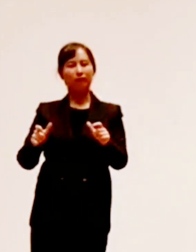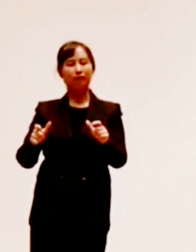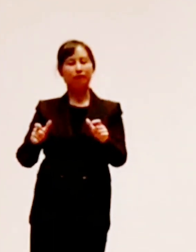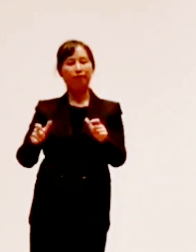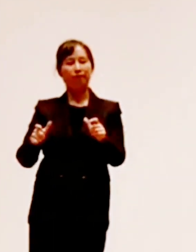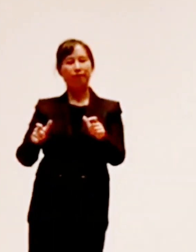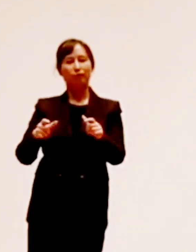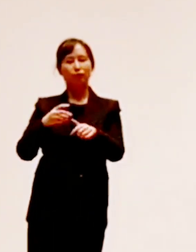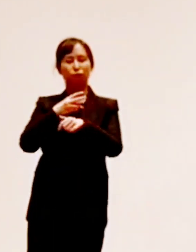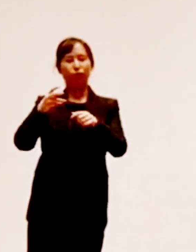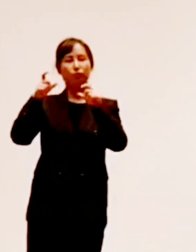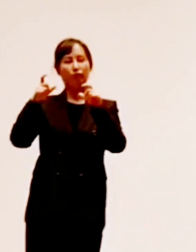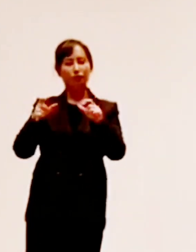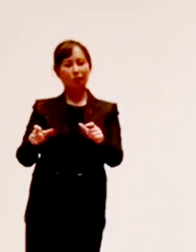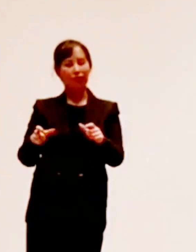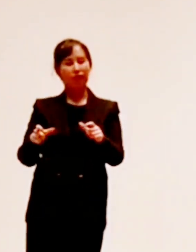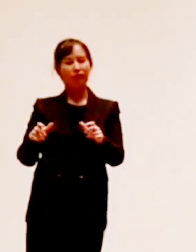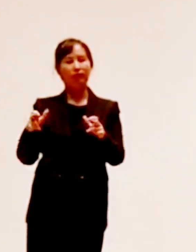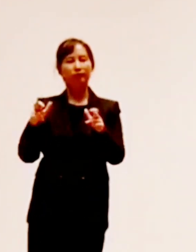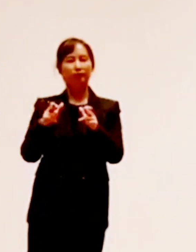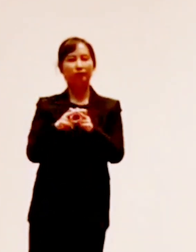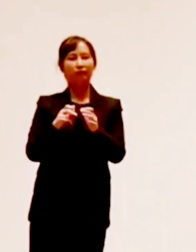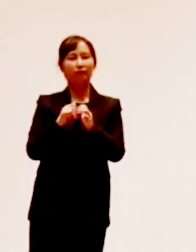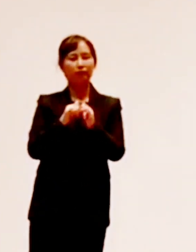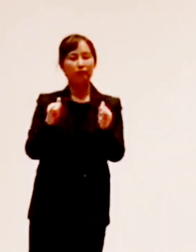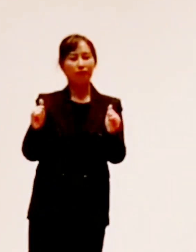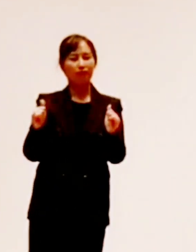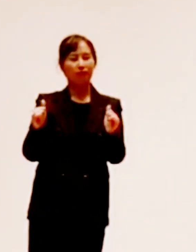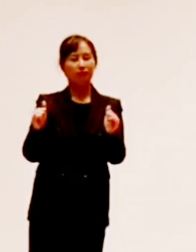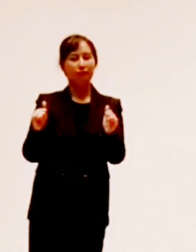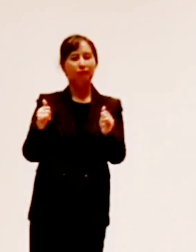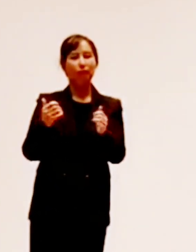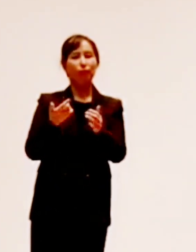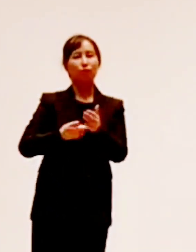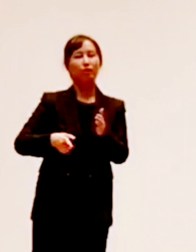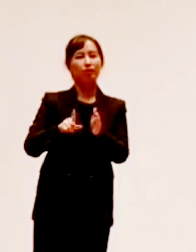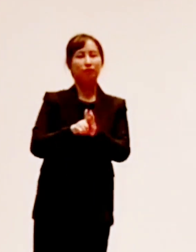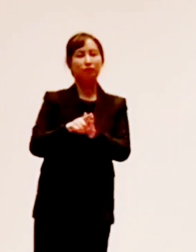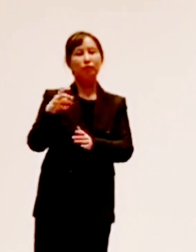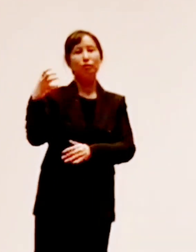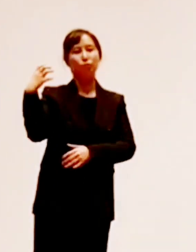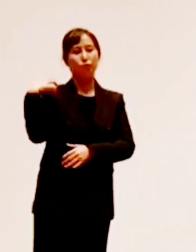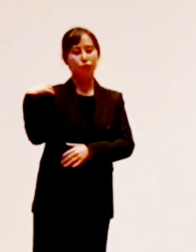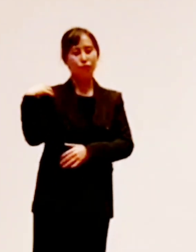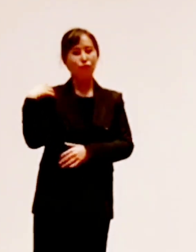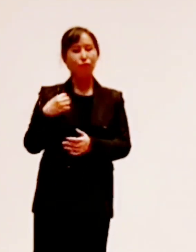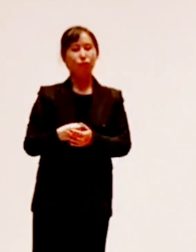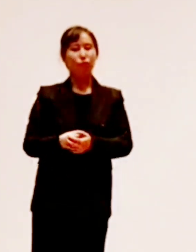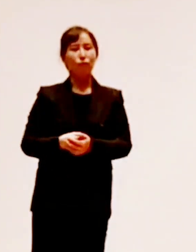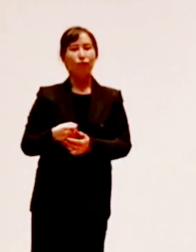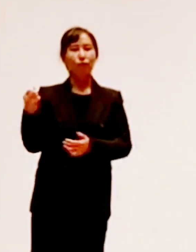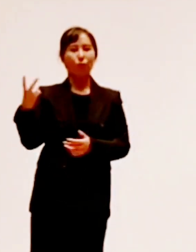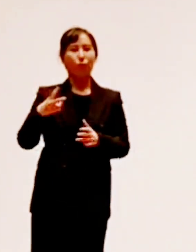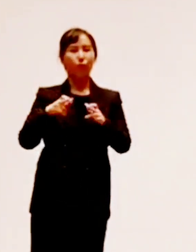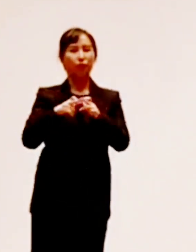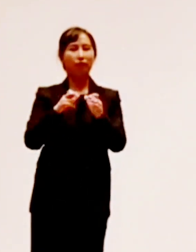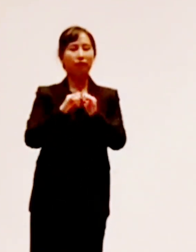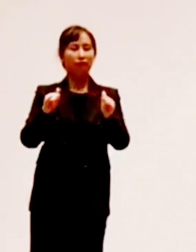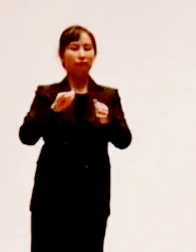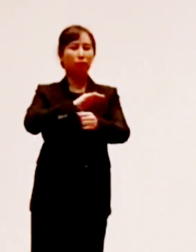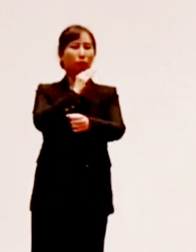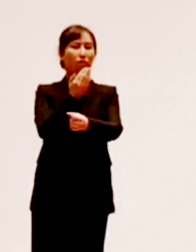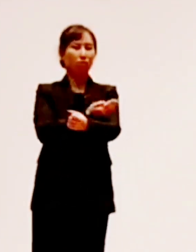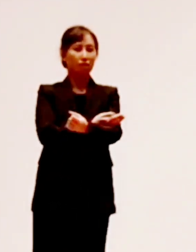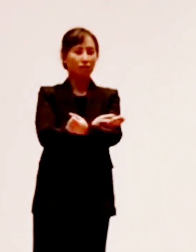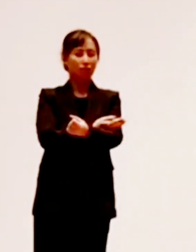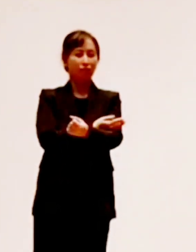지방자치단체가 장애인들에게 해야 하는 의무에 대해서 잘 나와 있습니다. 또 우리 장애인들의